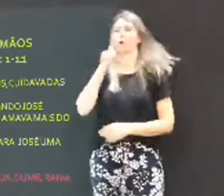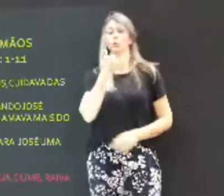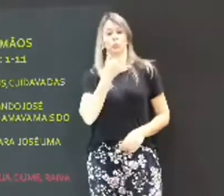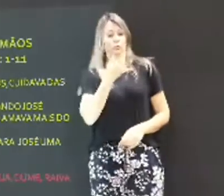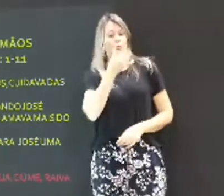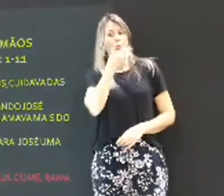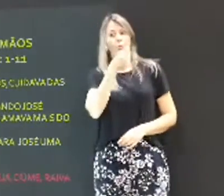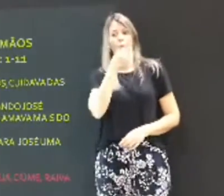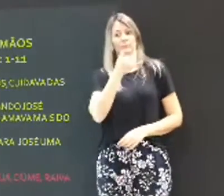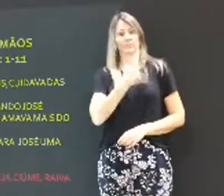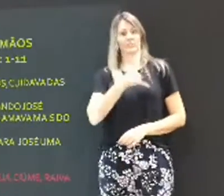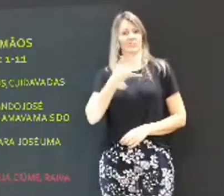José.